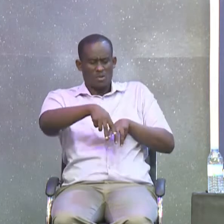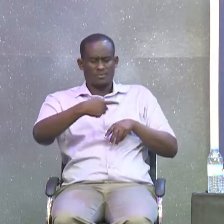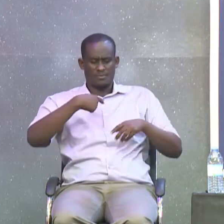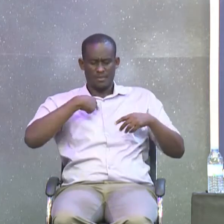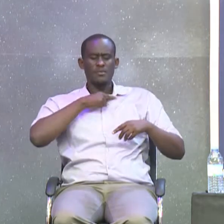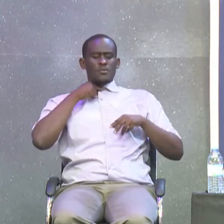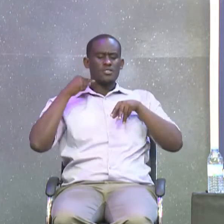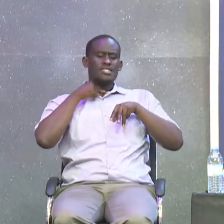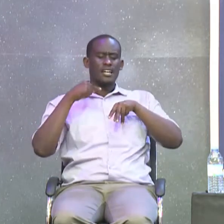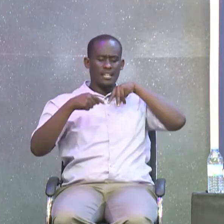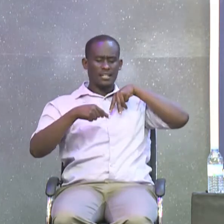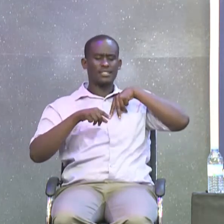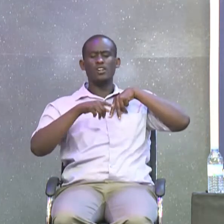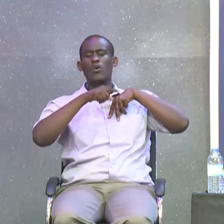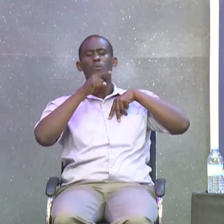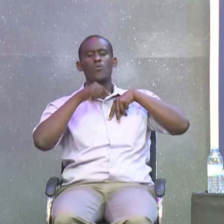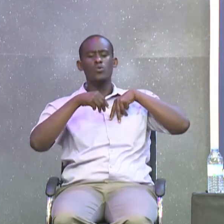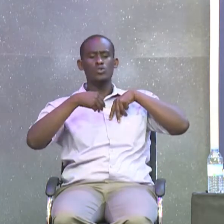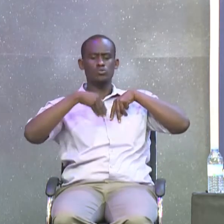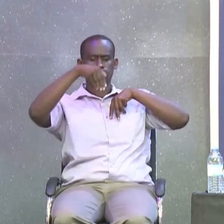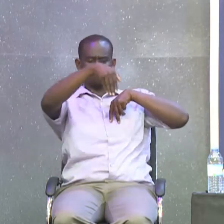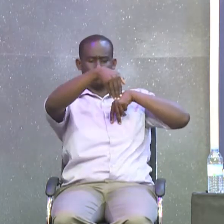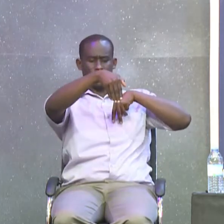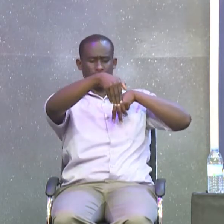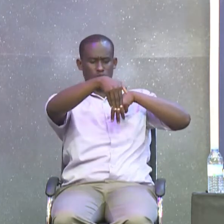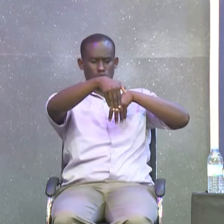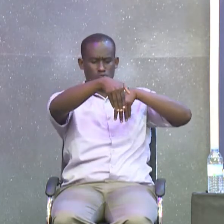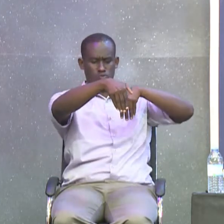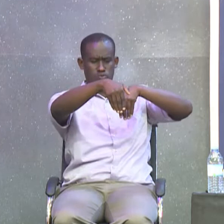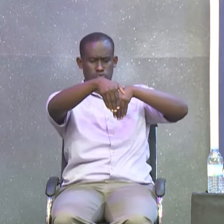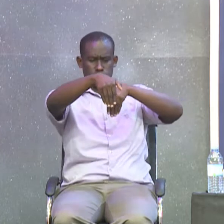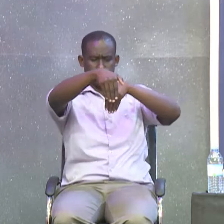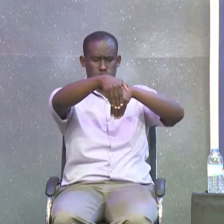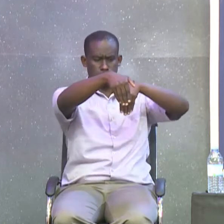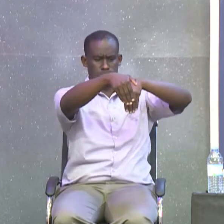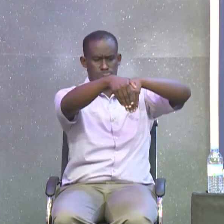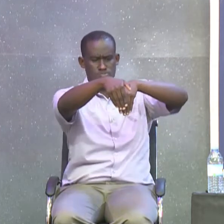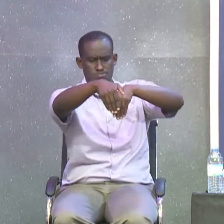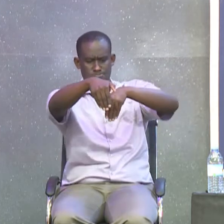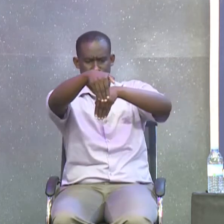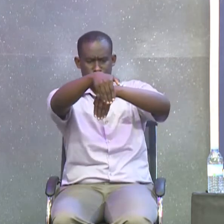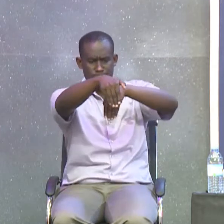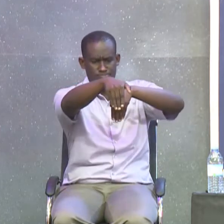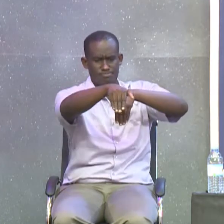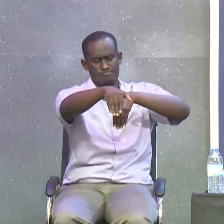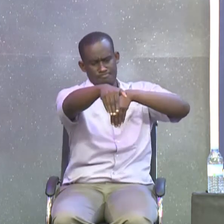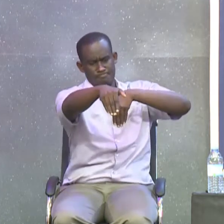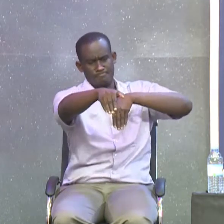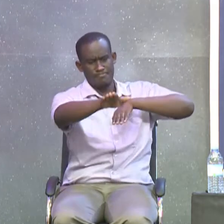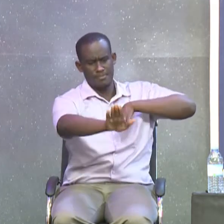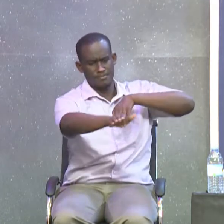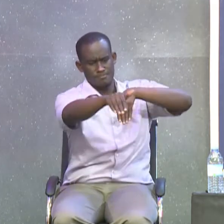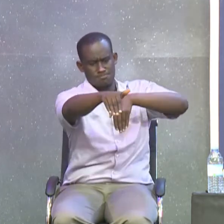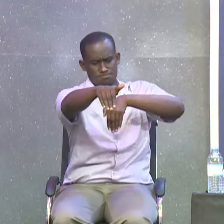akatono kati nga atambula andi mu maaso ko step nga bbiri